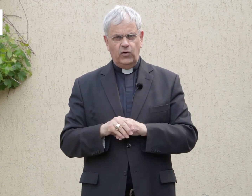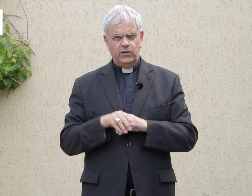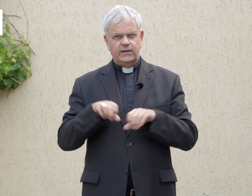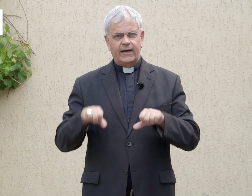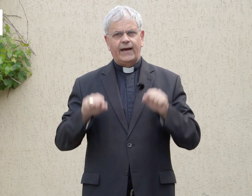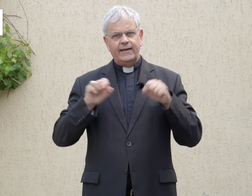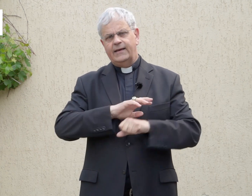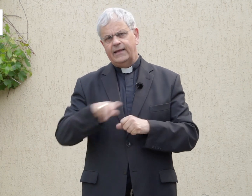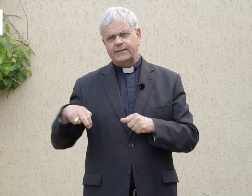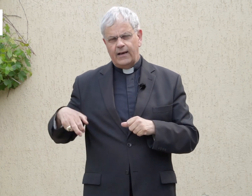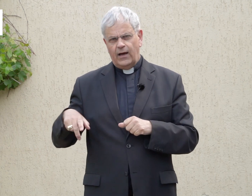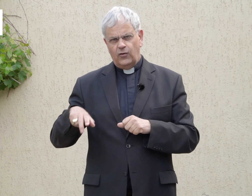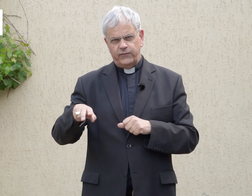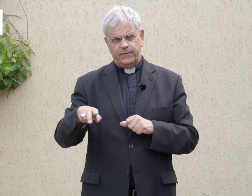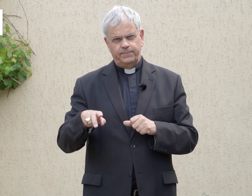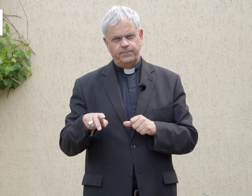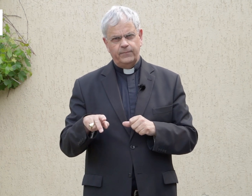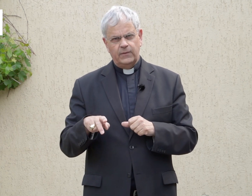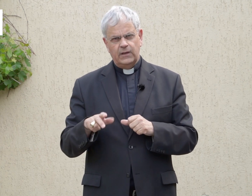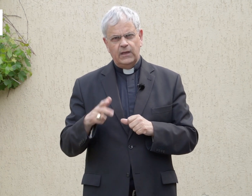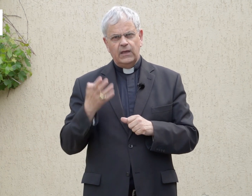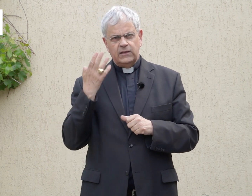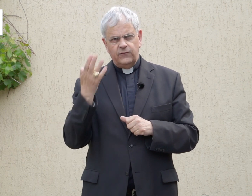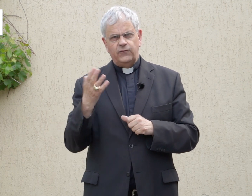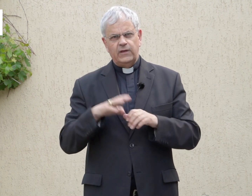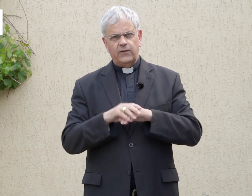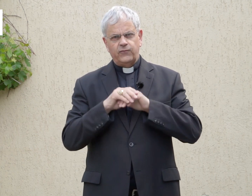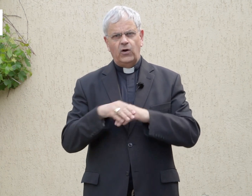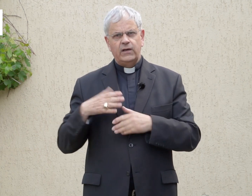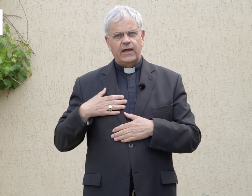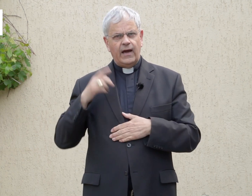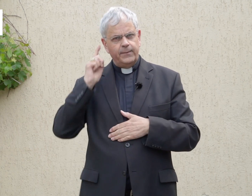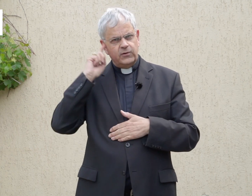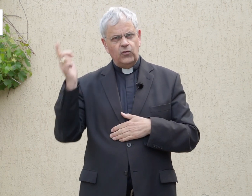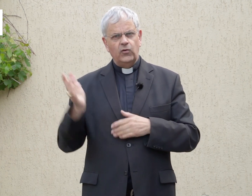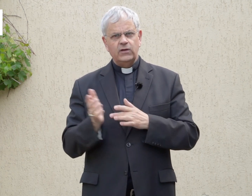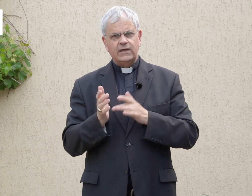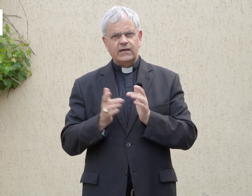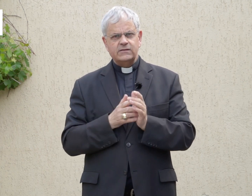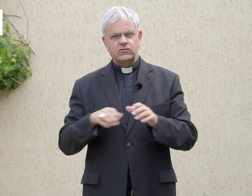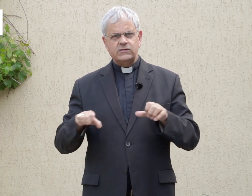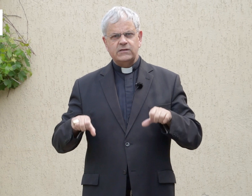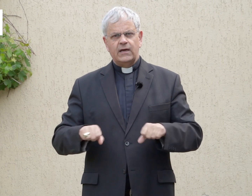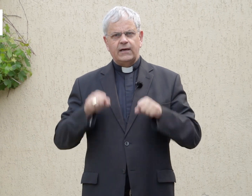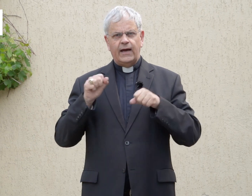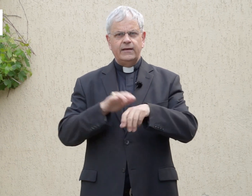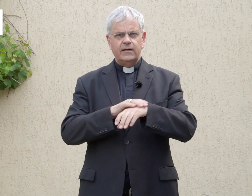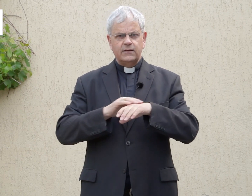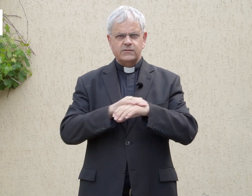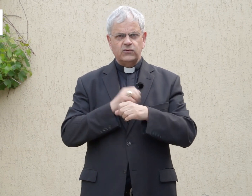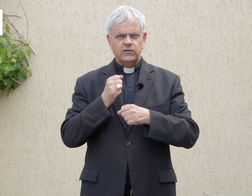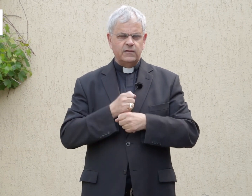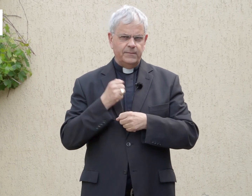Freund, er kann nicht laufen. Die vier Freunde haben gehört, Jesus kann gesund